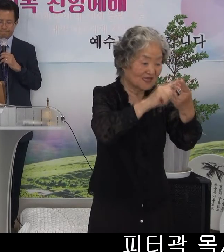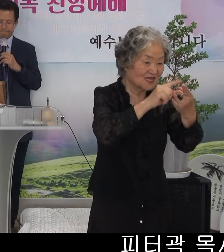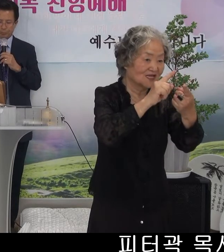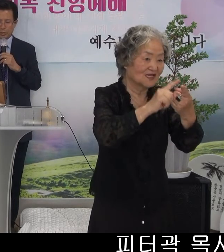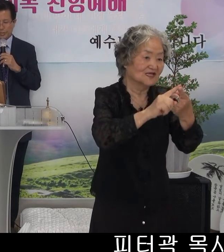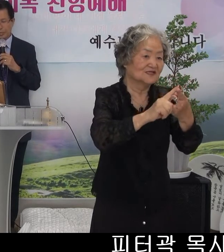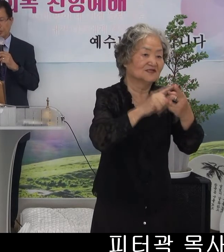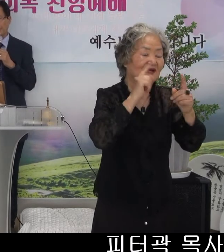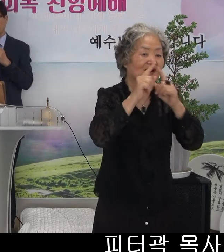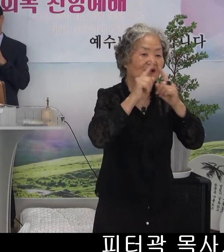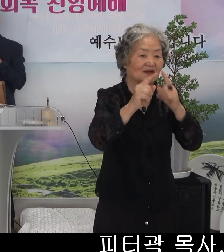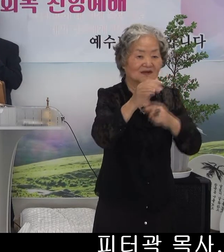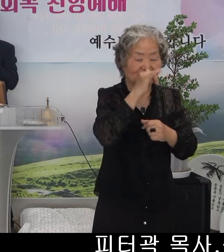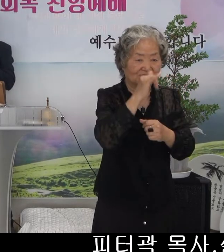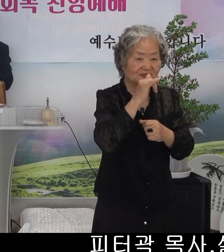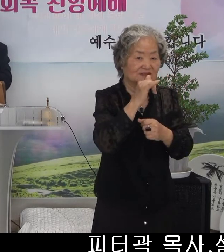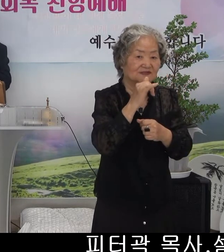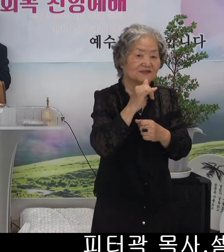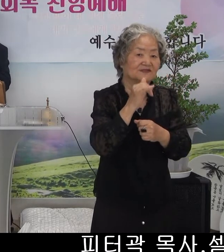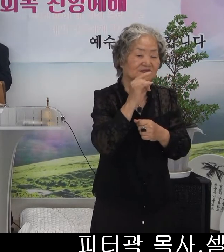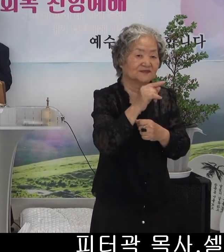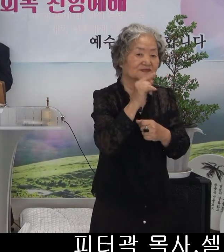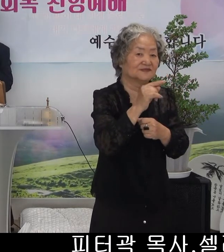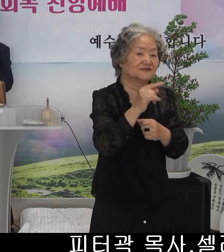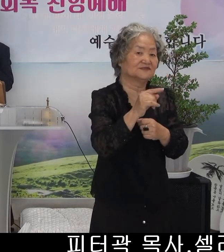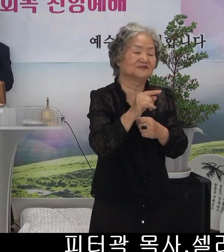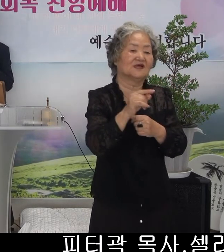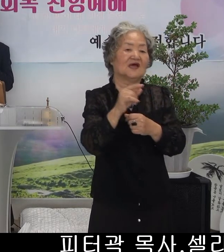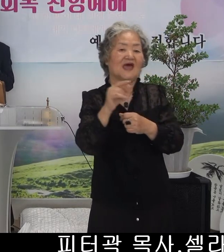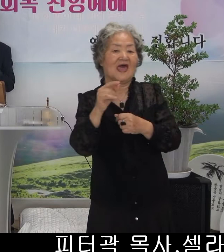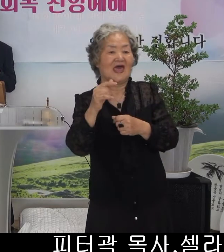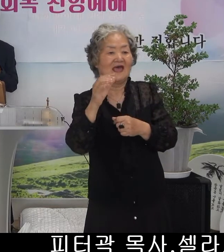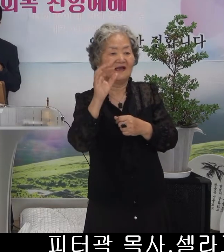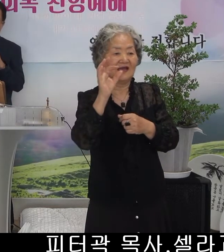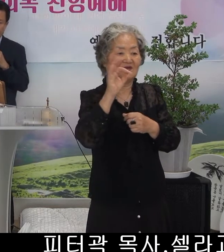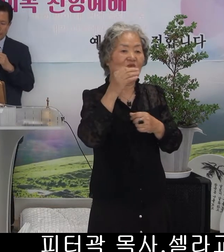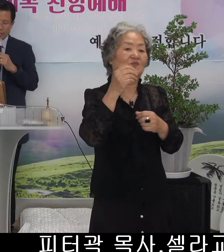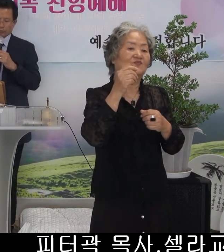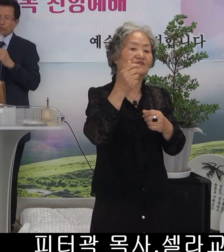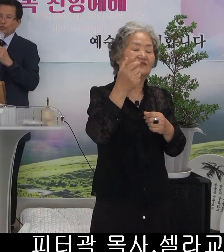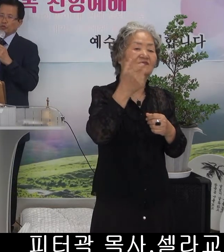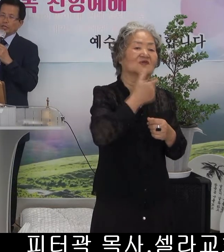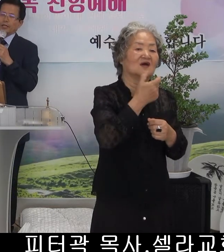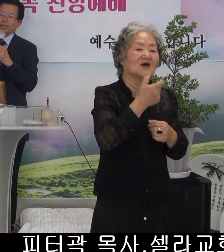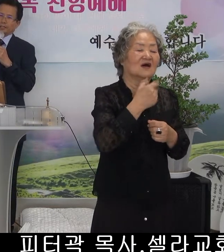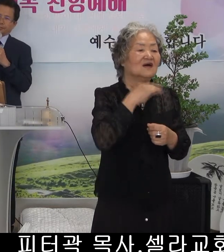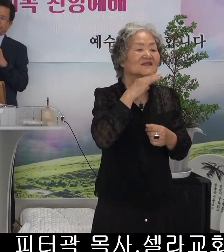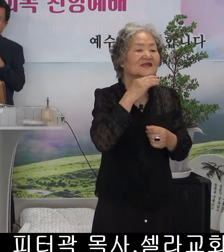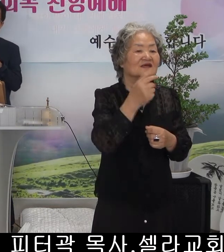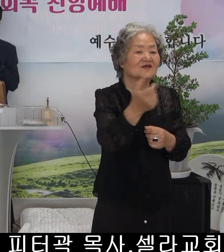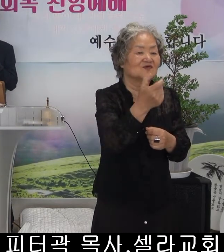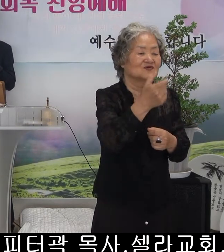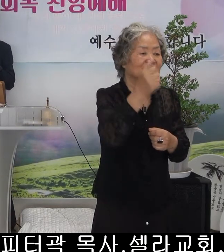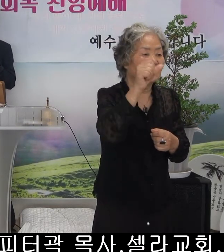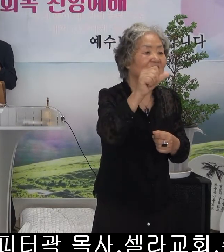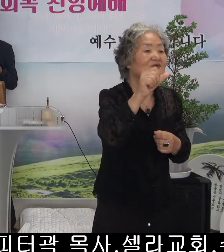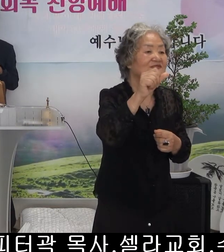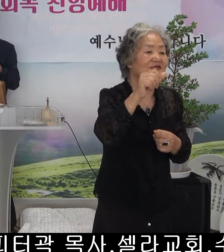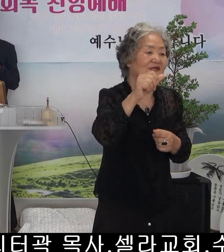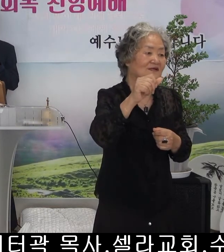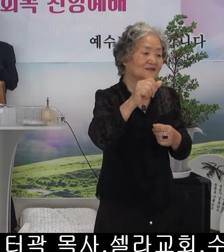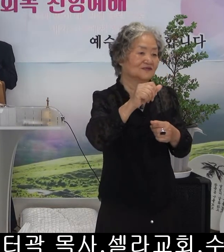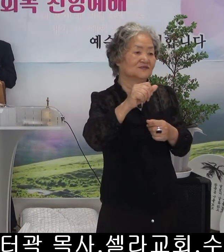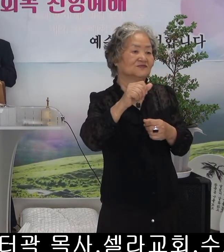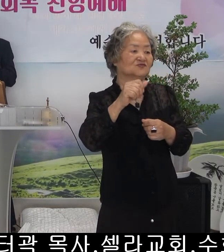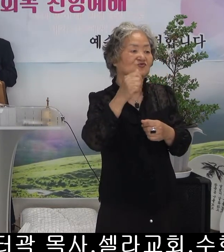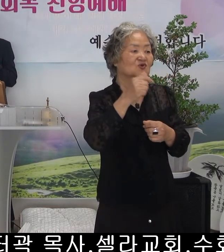바랍니다. 이 에녹은 아담의 7대 손인 에녹은 65세에 무두셀라를 낳았어. 성경에서 가장